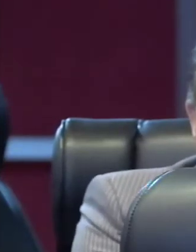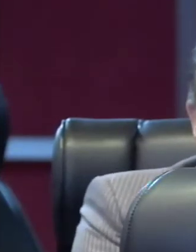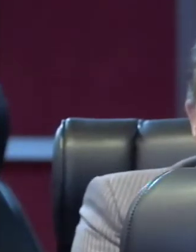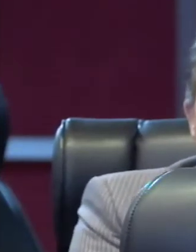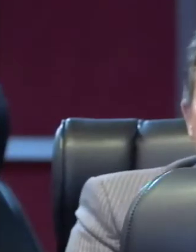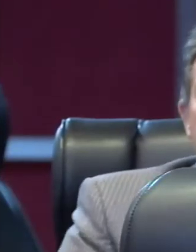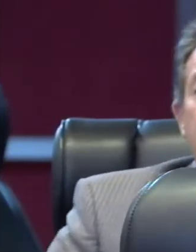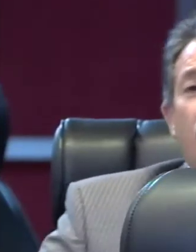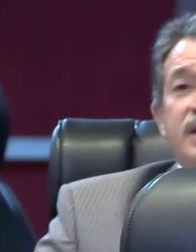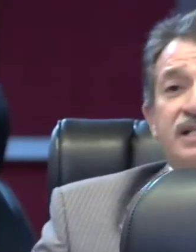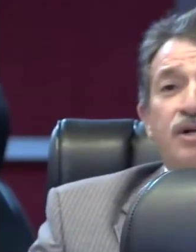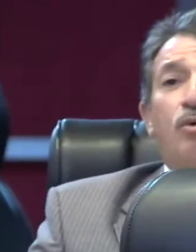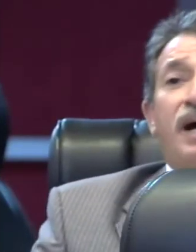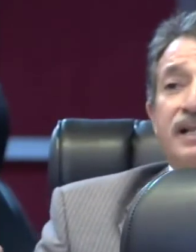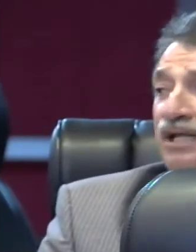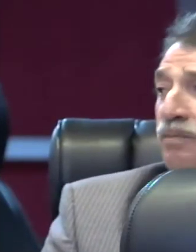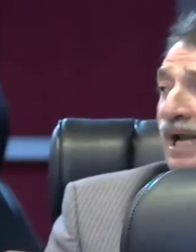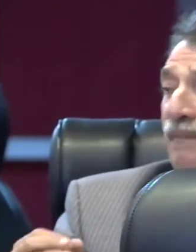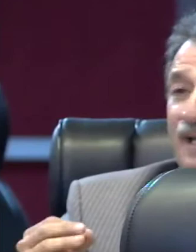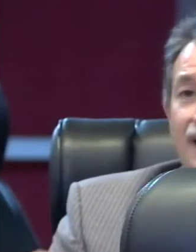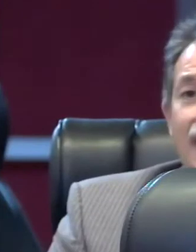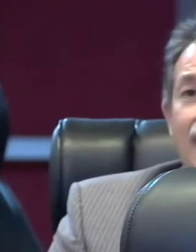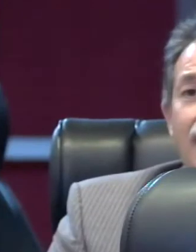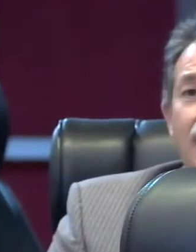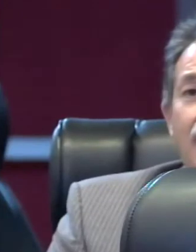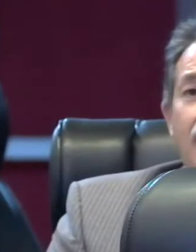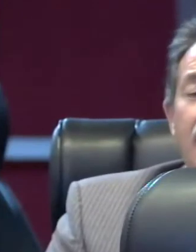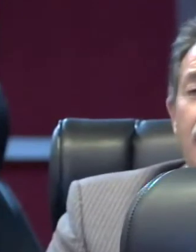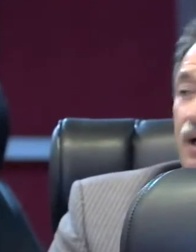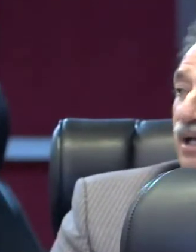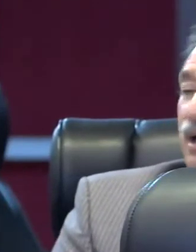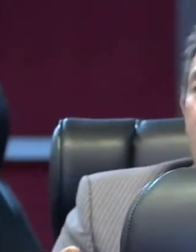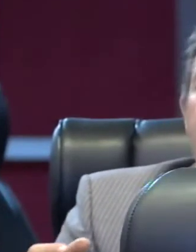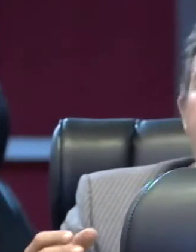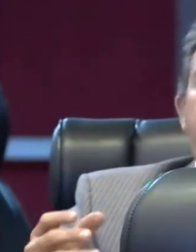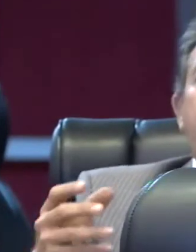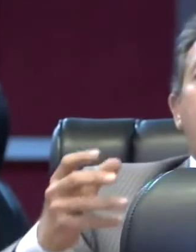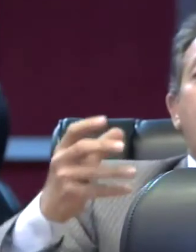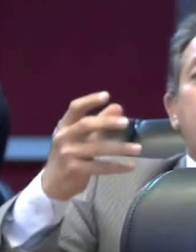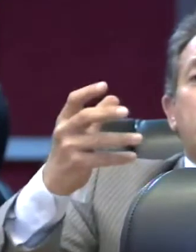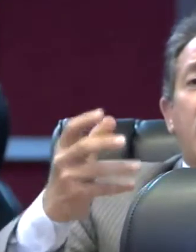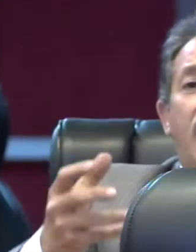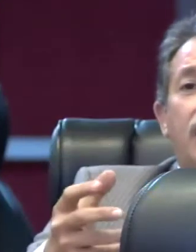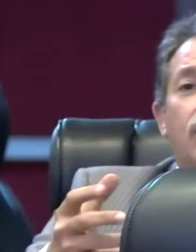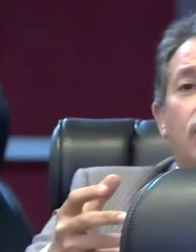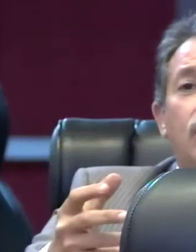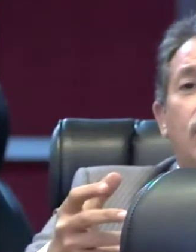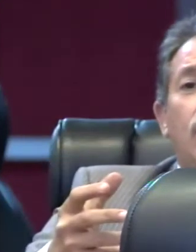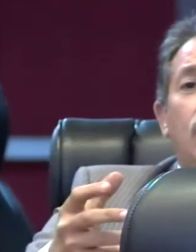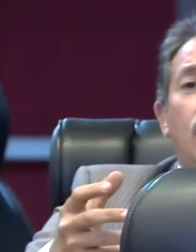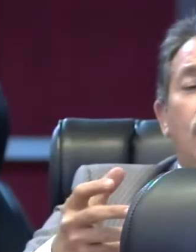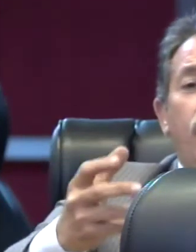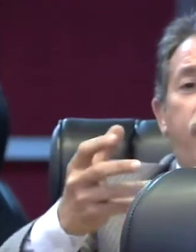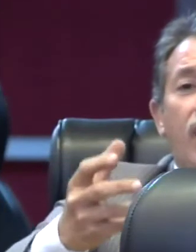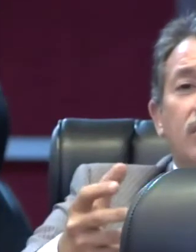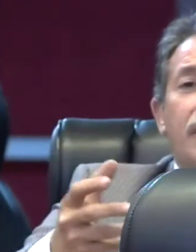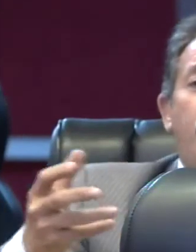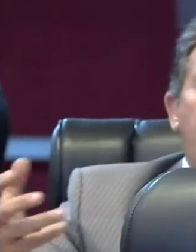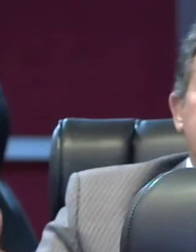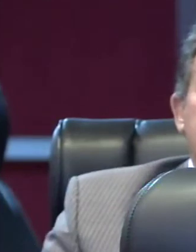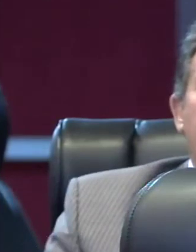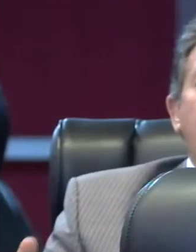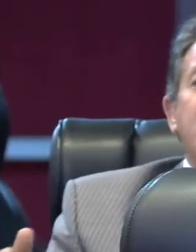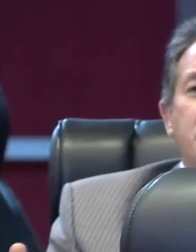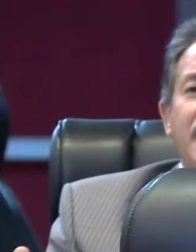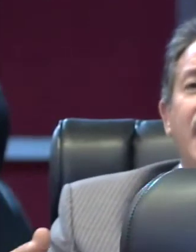José Sarney estão exercendo um mandato parlamentar, o deputado Magno devolveu esse pronunciamento. É porque conquistaram o voto